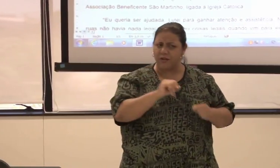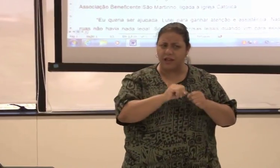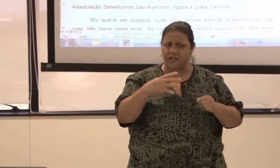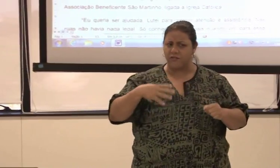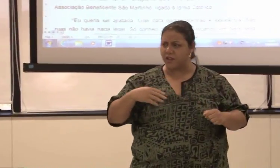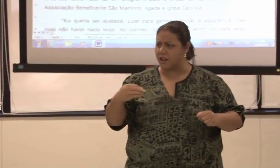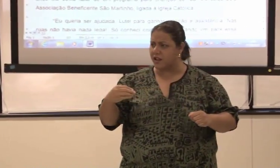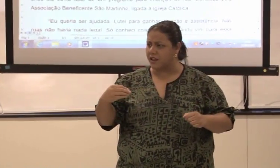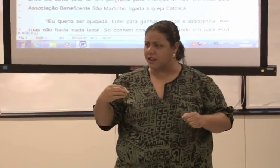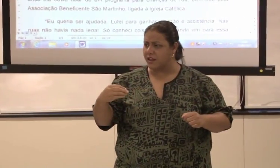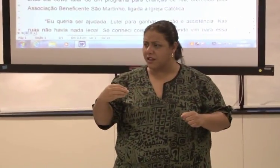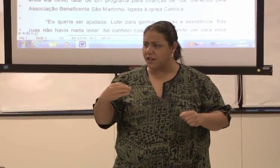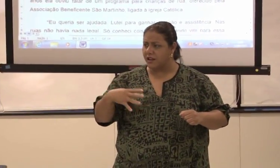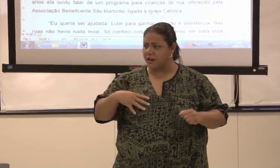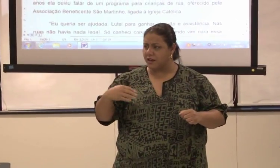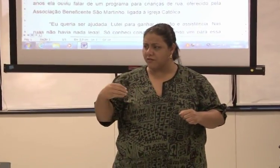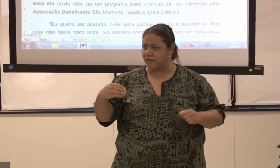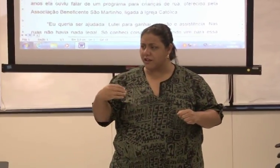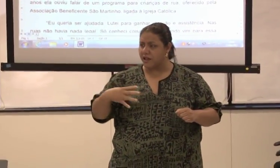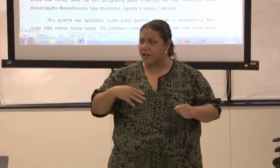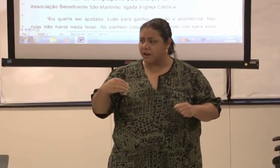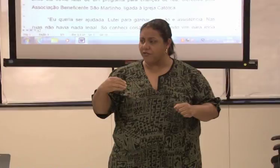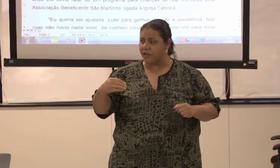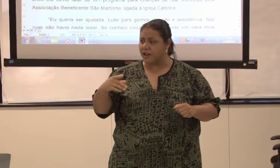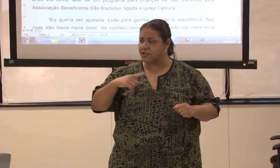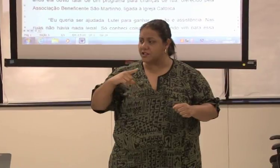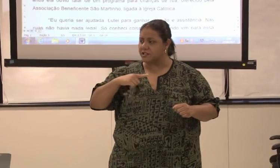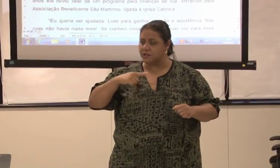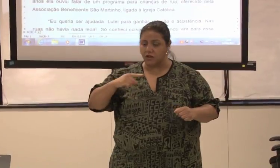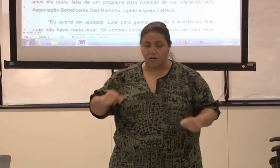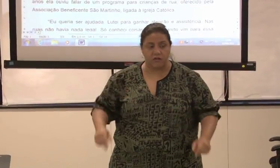aqui, da filha? Da filha, que tinha assim, ó.